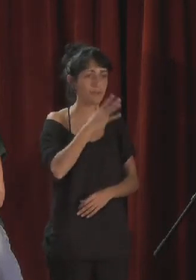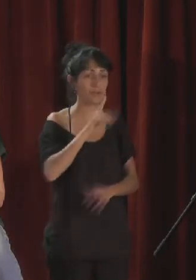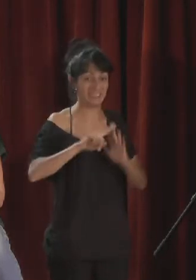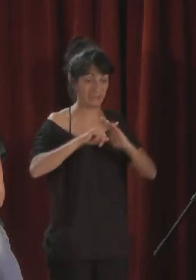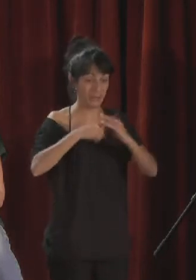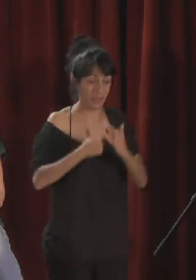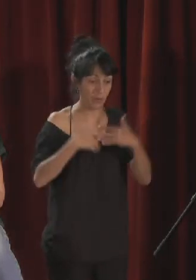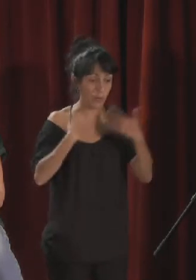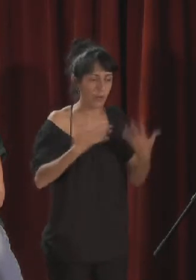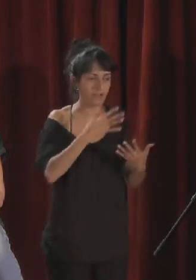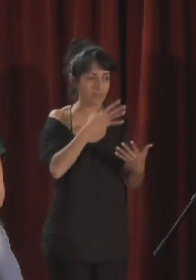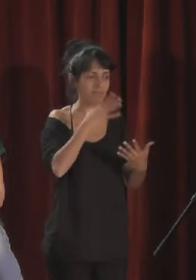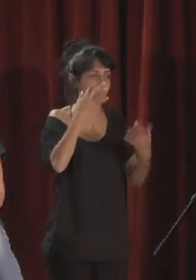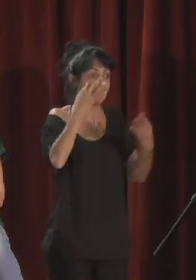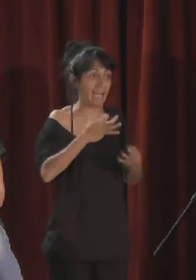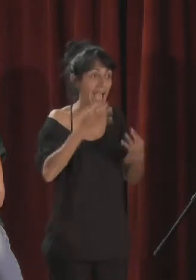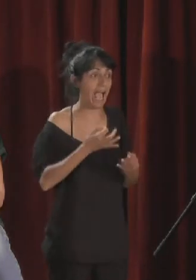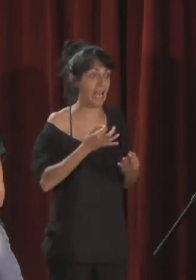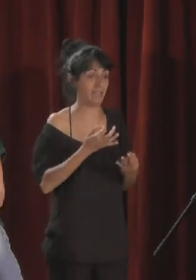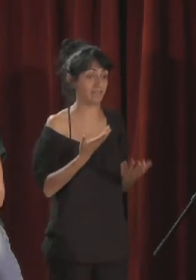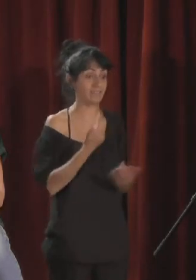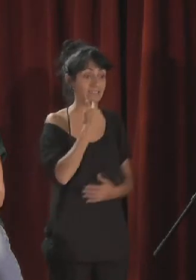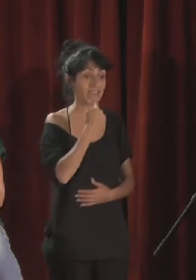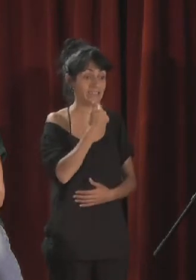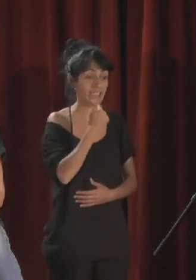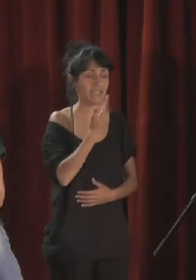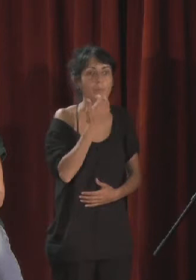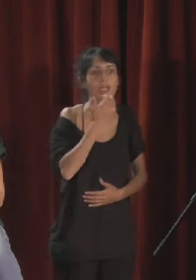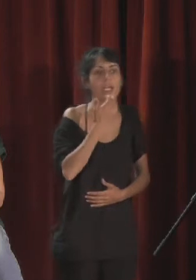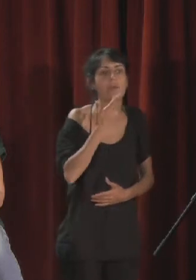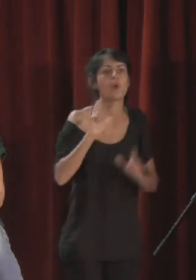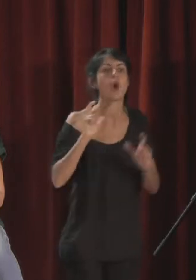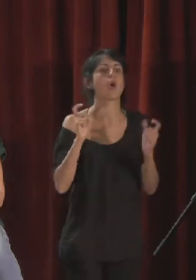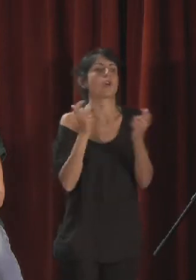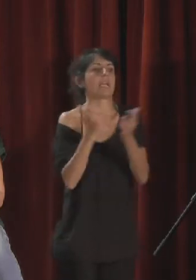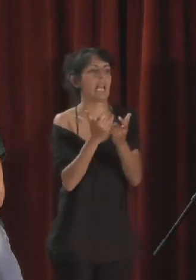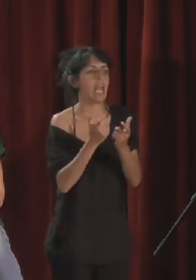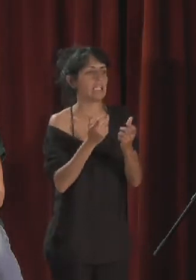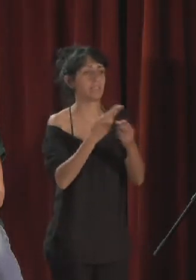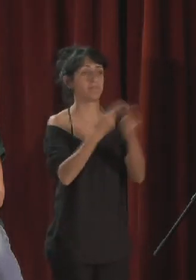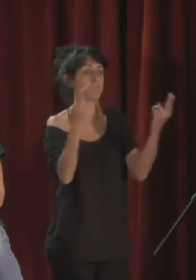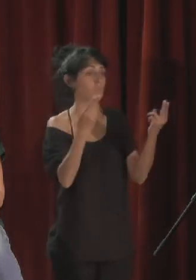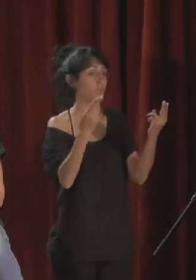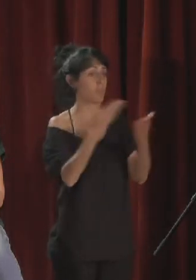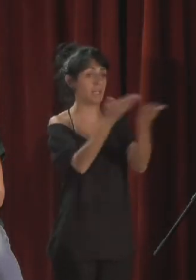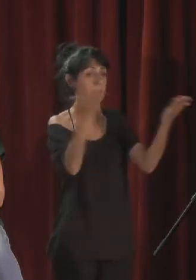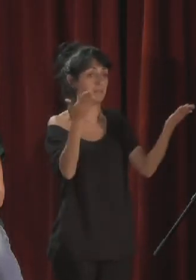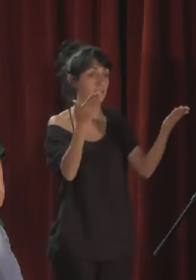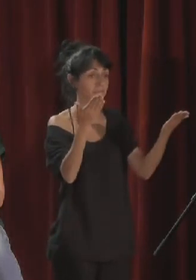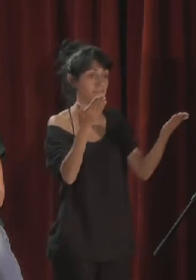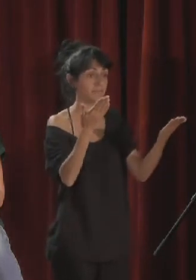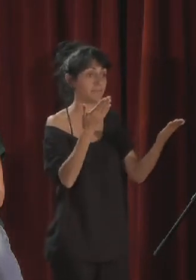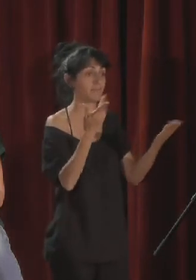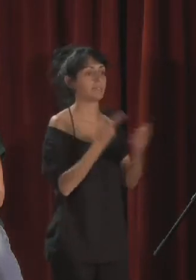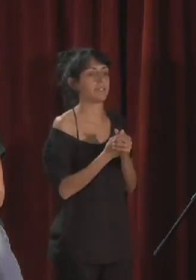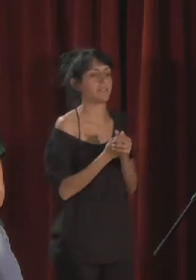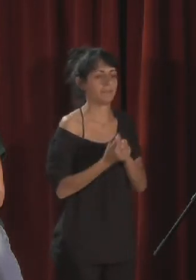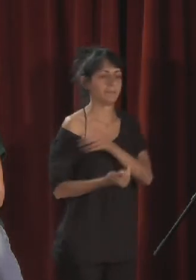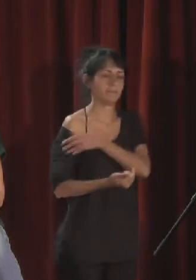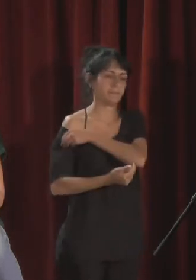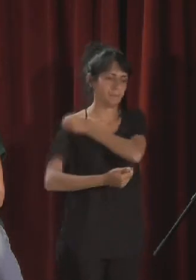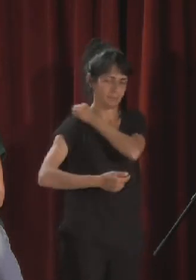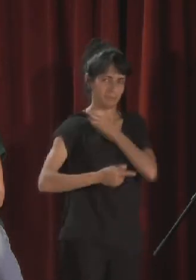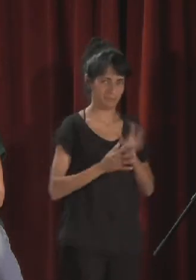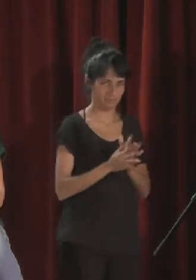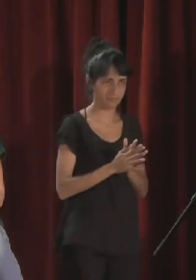unha fiscalidade que transfire os recursos das clases populares, da xente con menos recursos, para os que teñen máis diñeiro. Os que